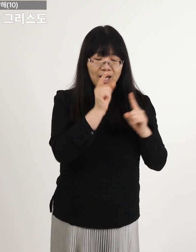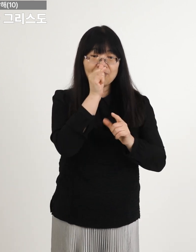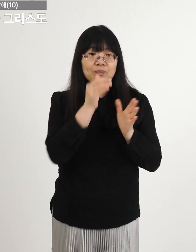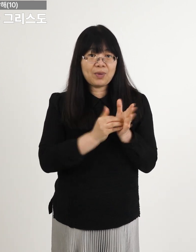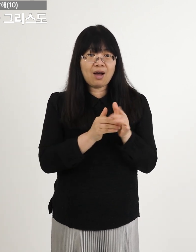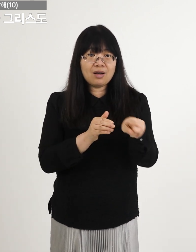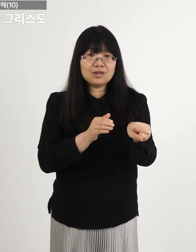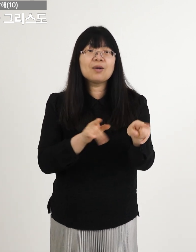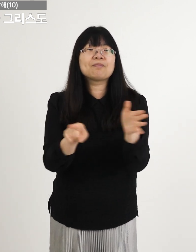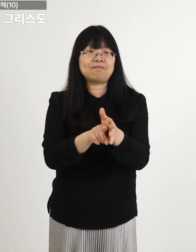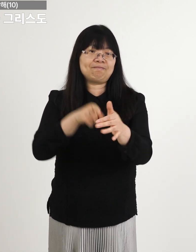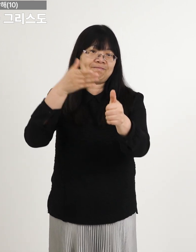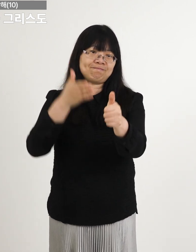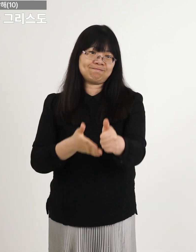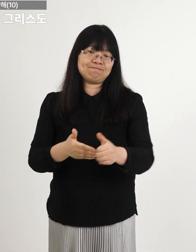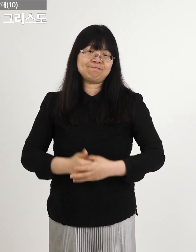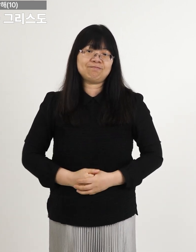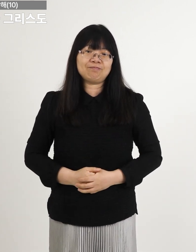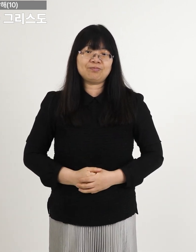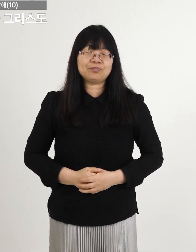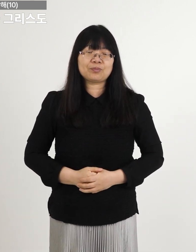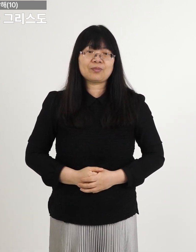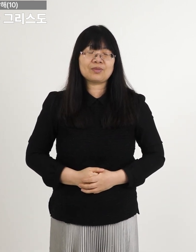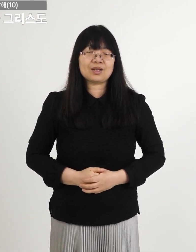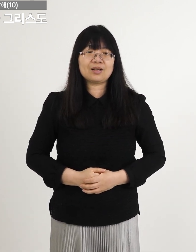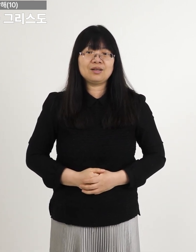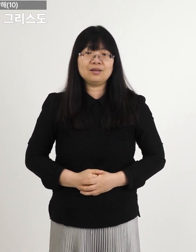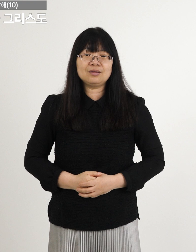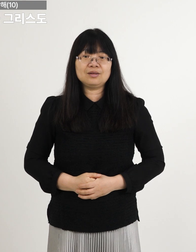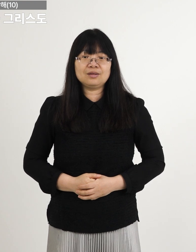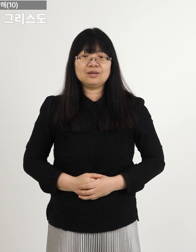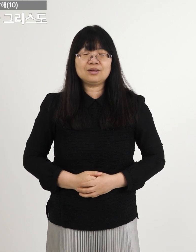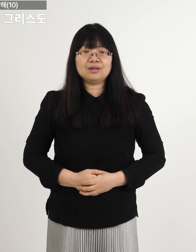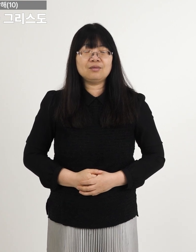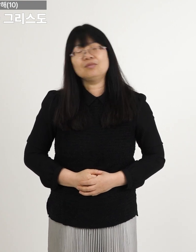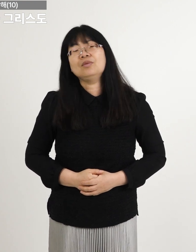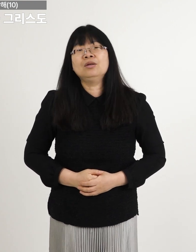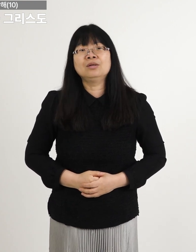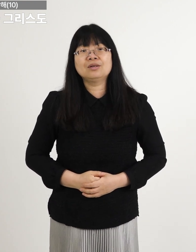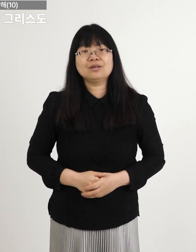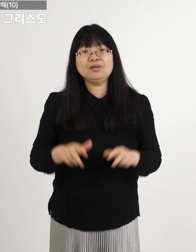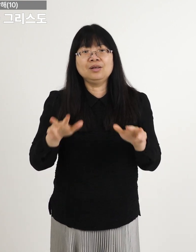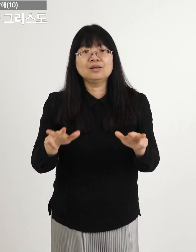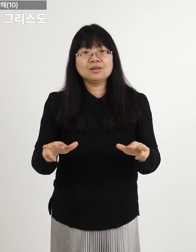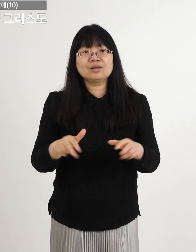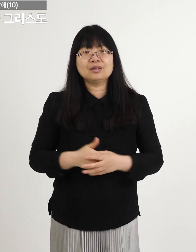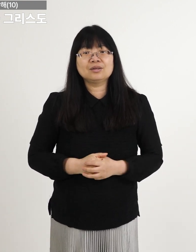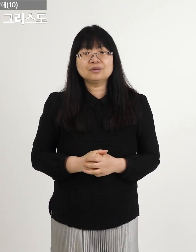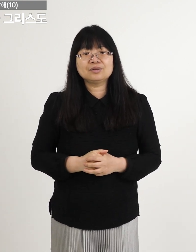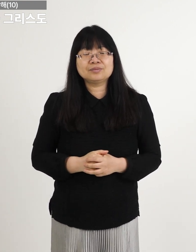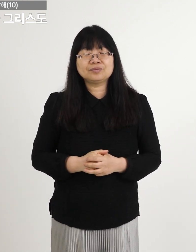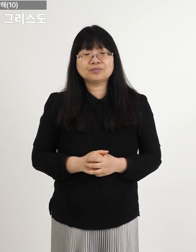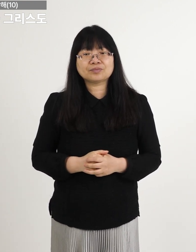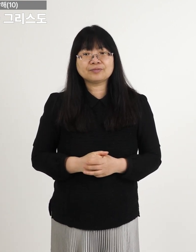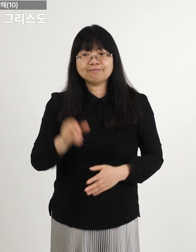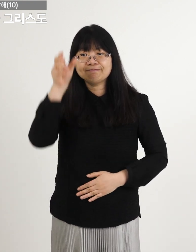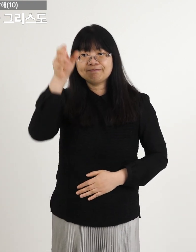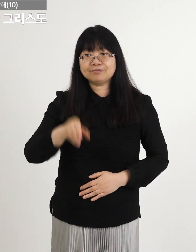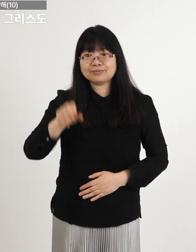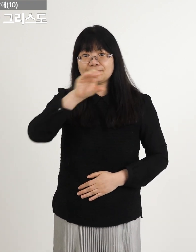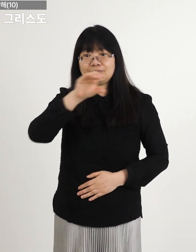그 사실을 믿으셔야 됩니다. 자, 그런데 여기에 이제